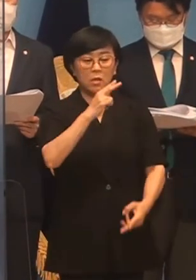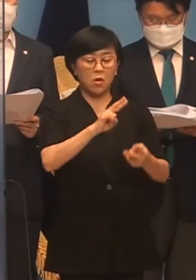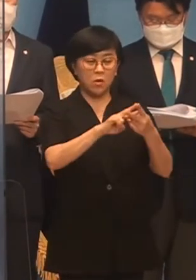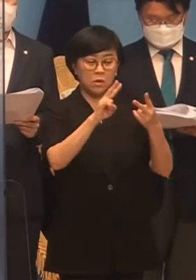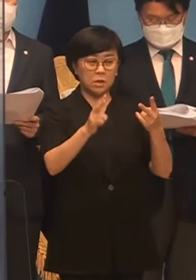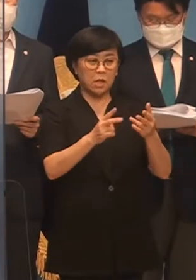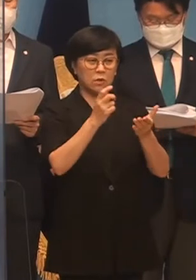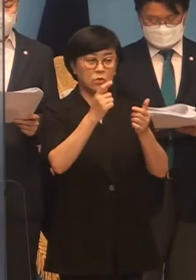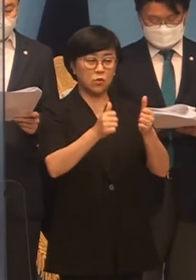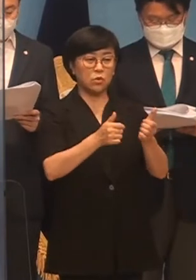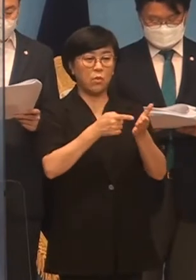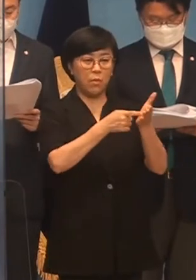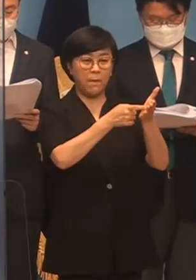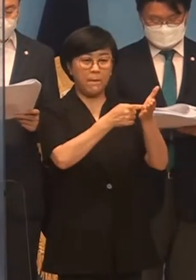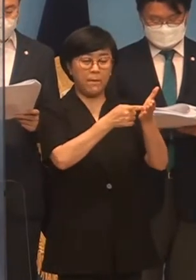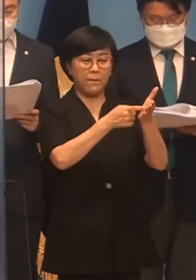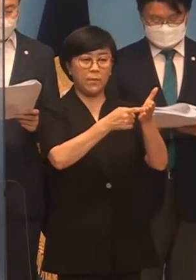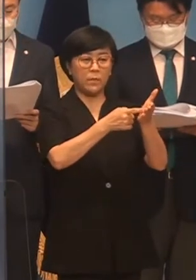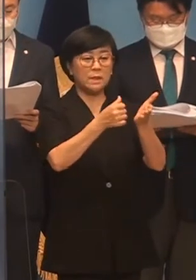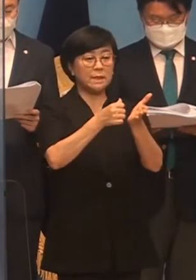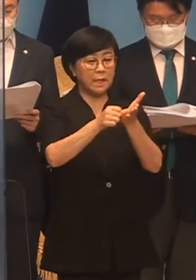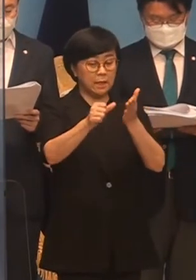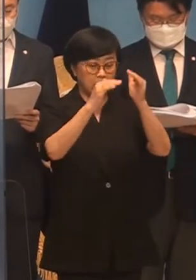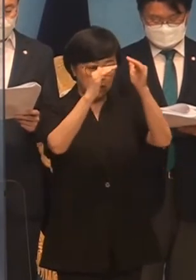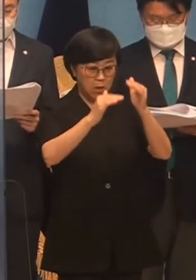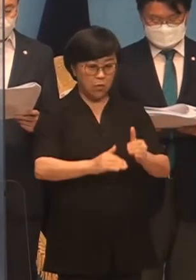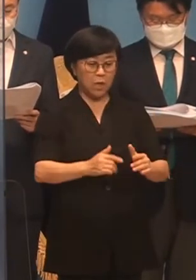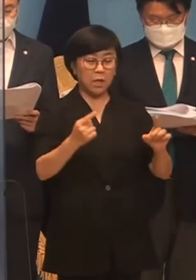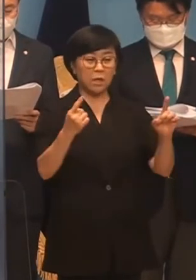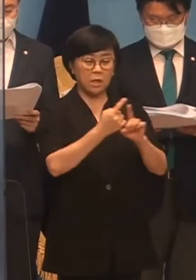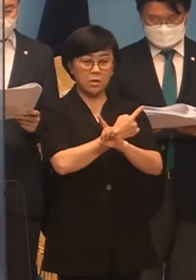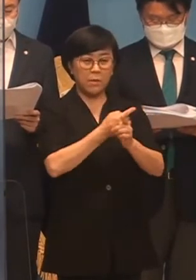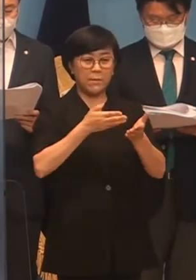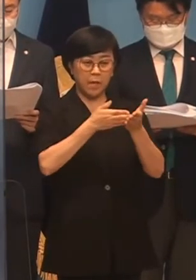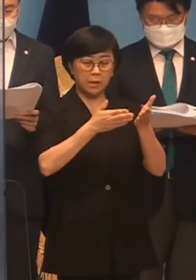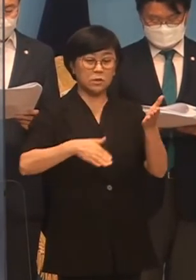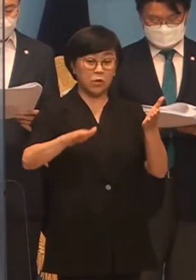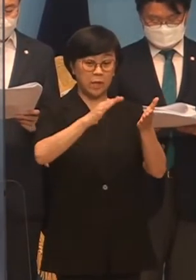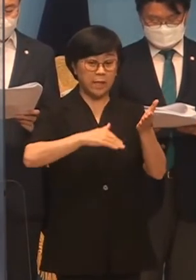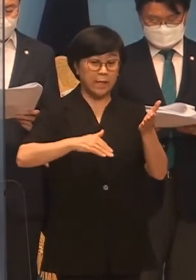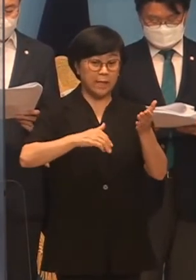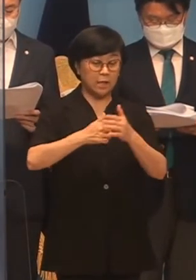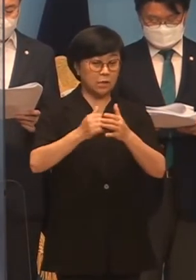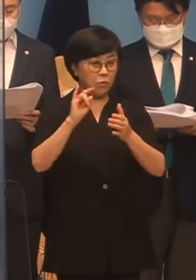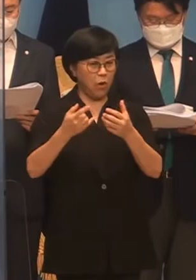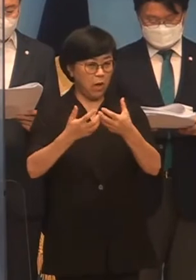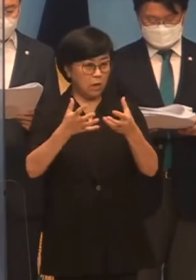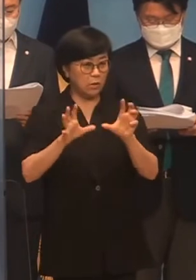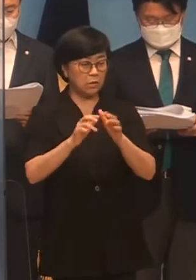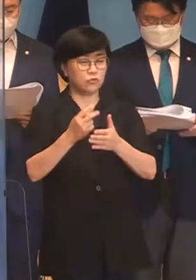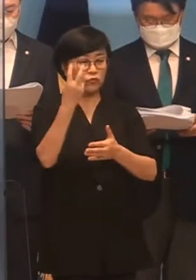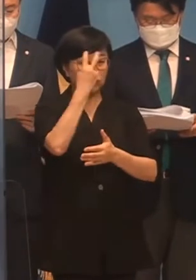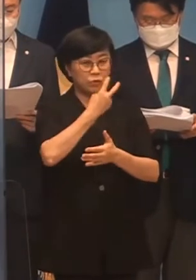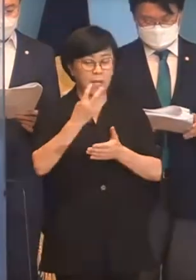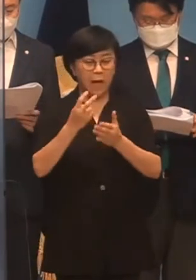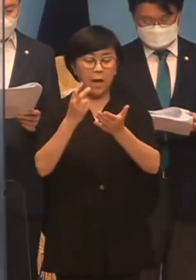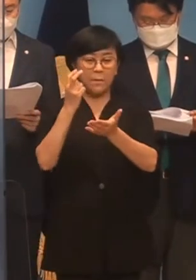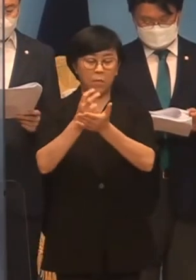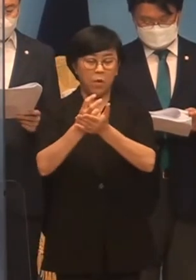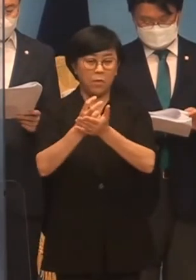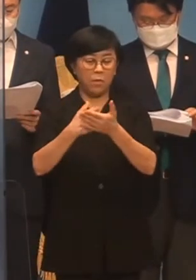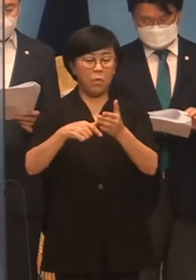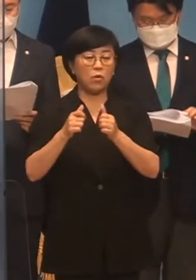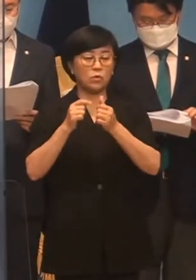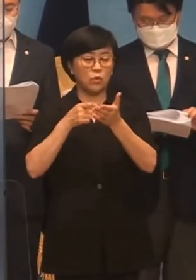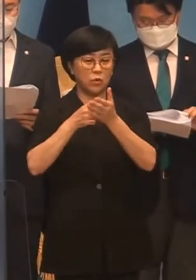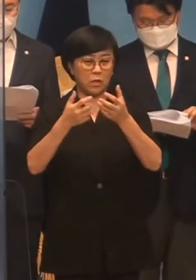형사소송법 196조 등을 삭제하는 내용의 형사소송법 개정안 발의로 저희 처음에는 수사 기소 분리를 위한 모든 입법 발의를